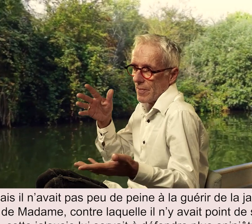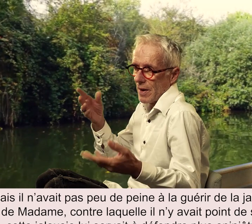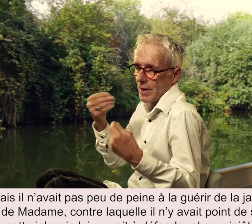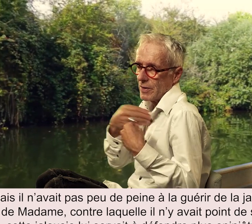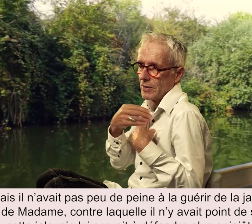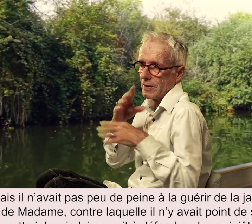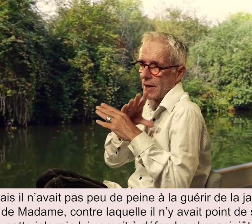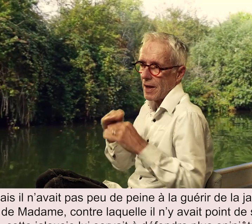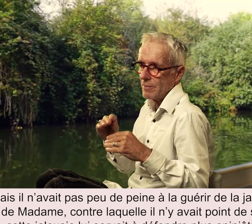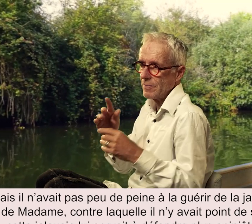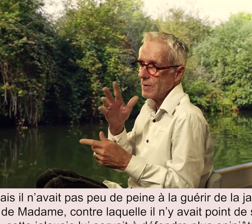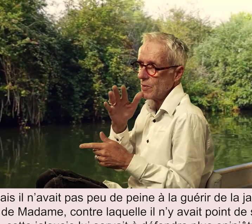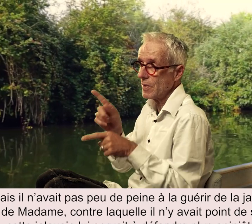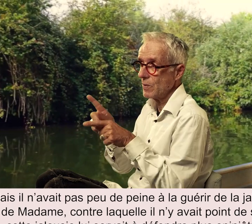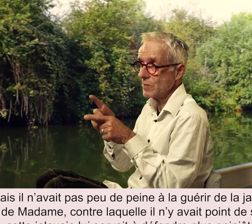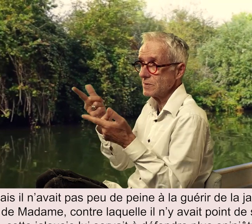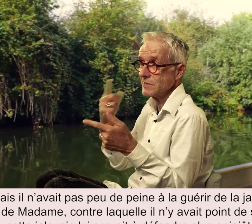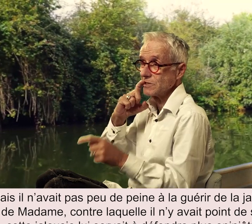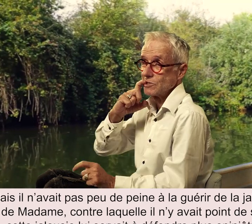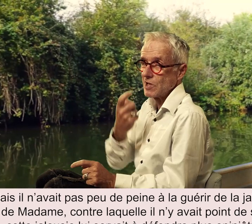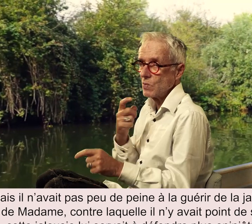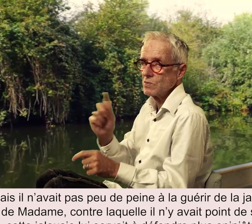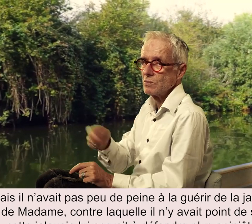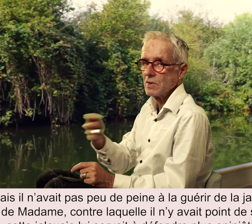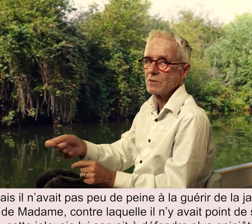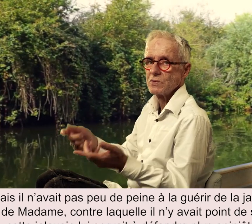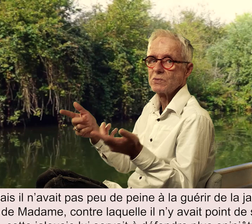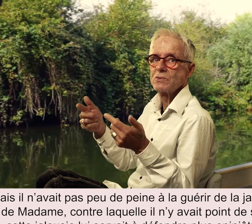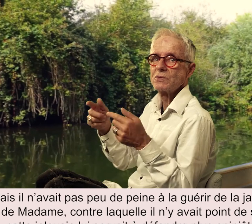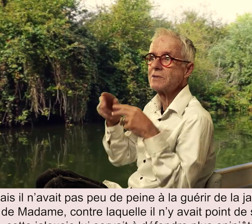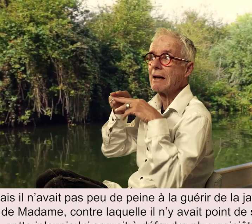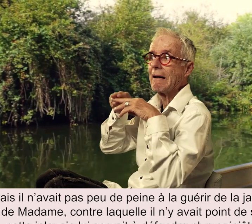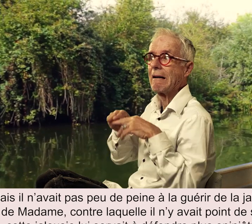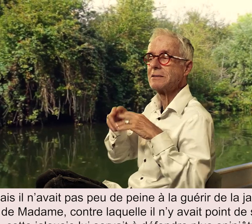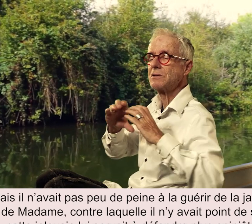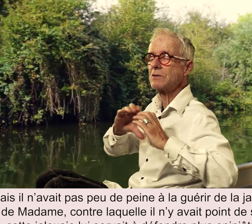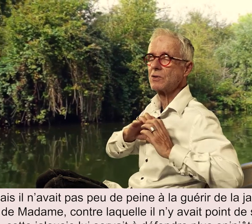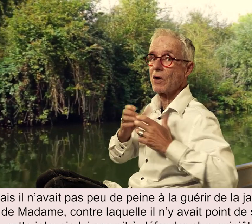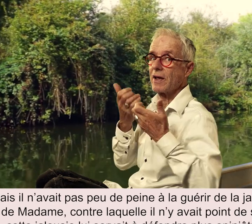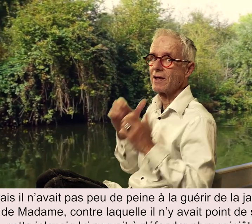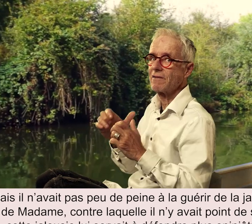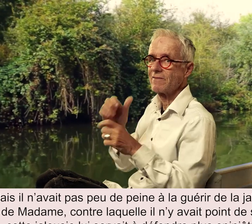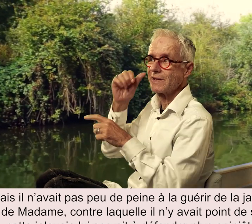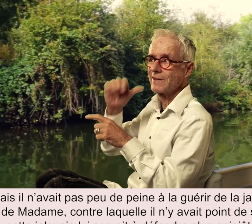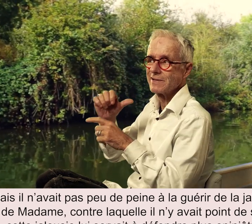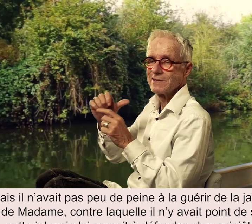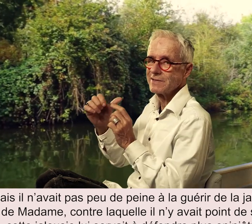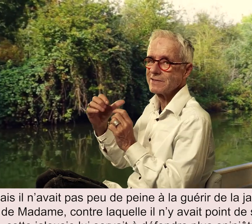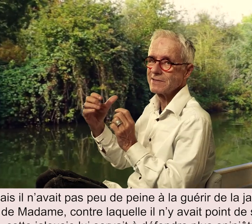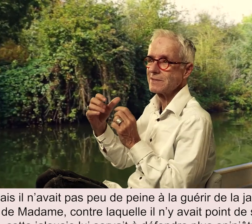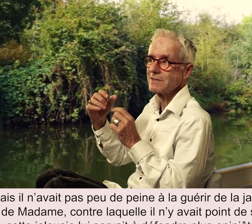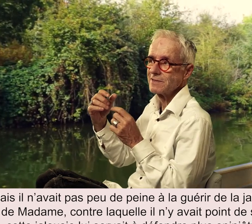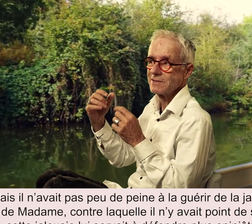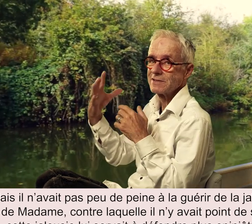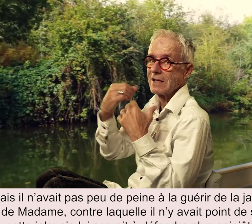et cette jalousie lui servait à défendre plus opiniâtrement le reste de son cœur contre les soins du duc de Guise, qui en